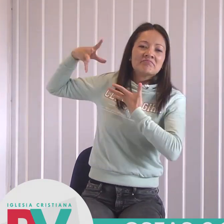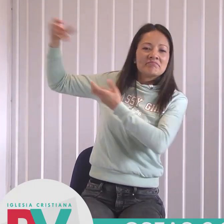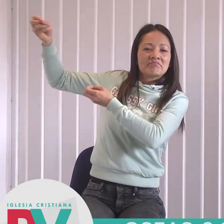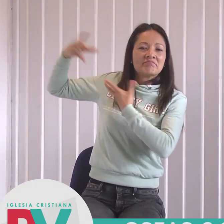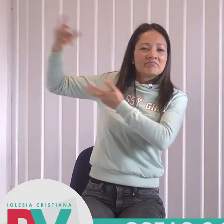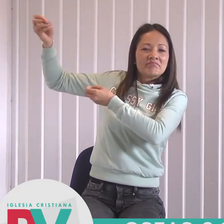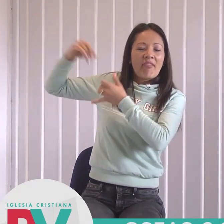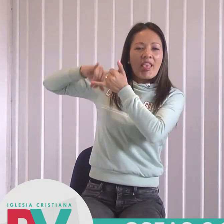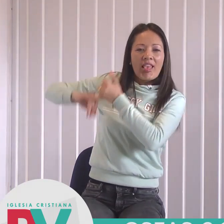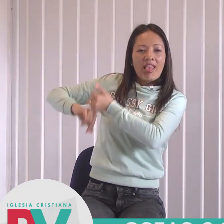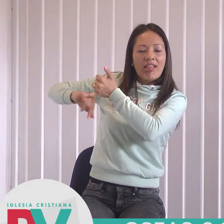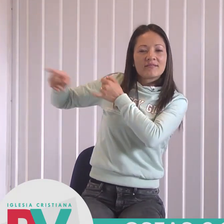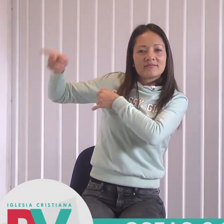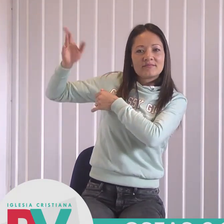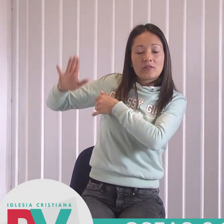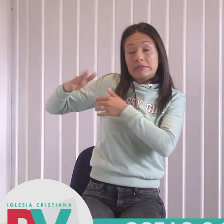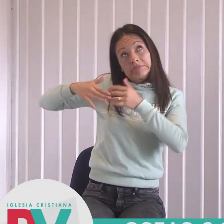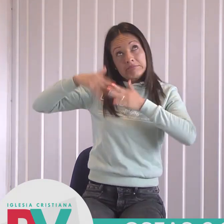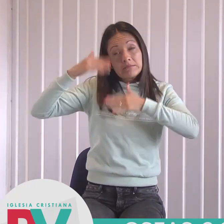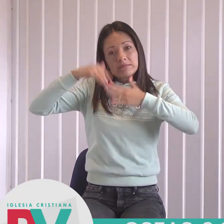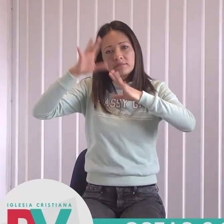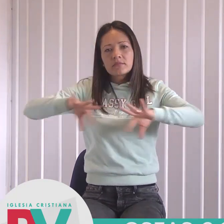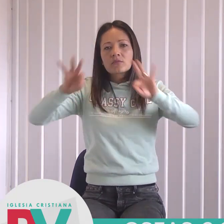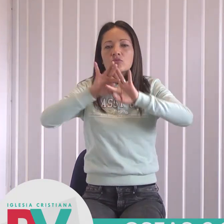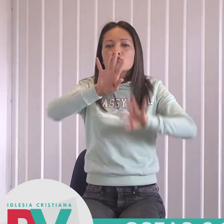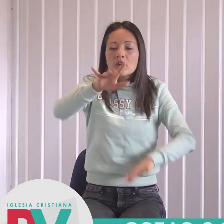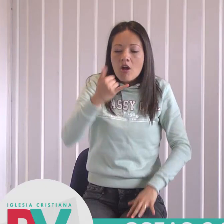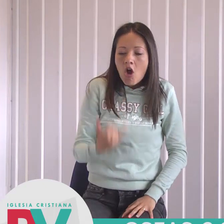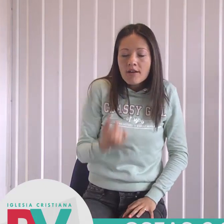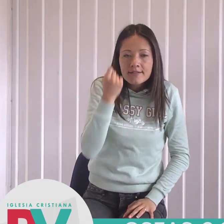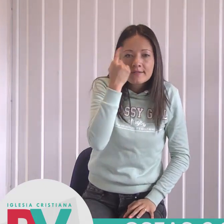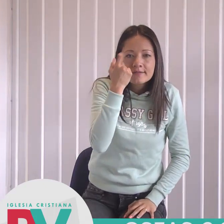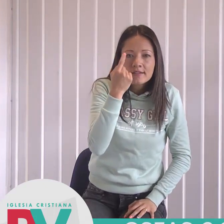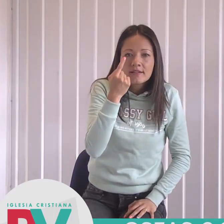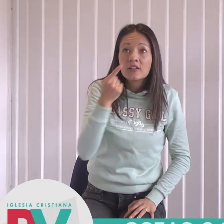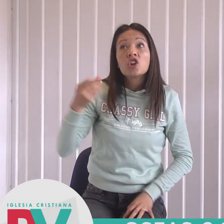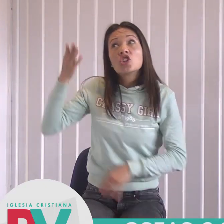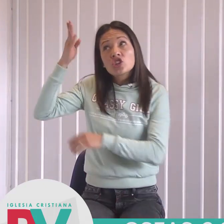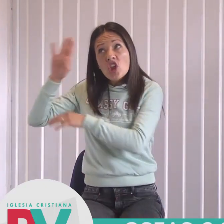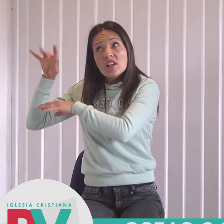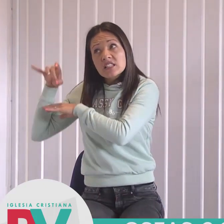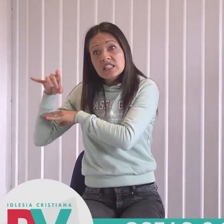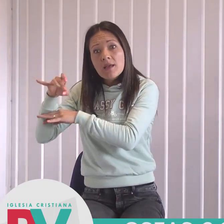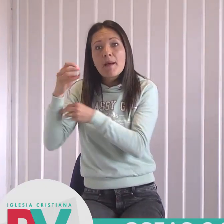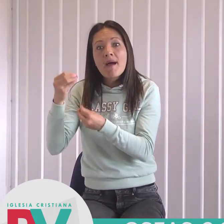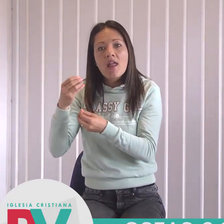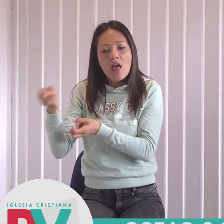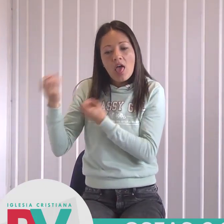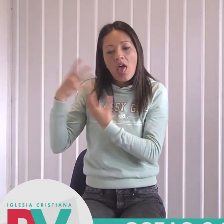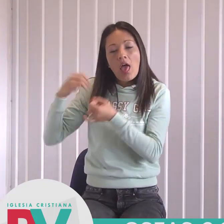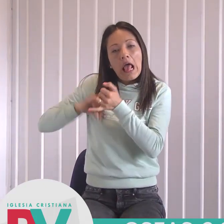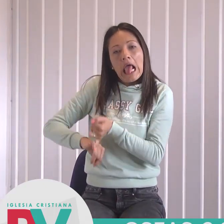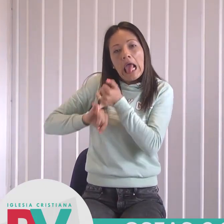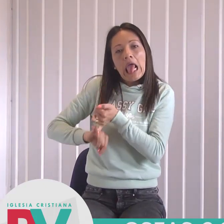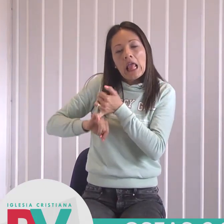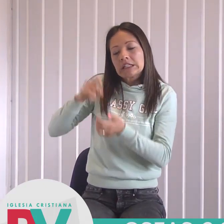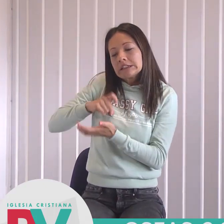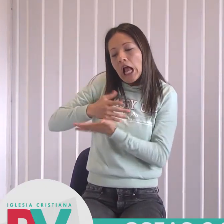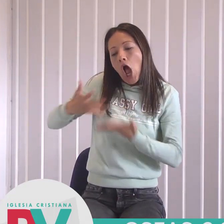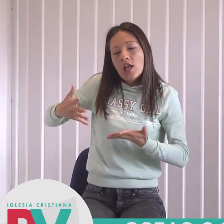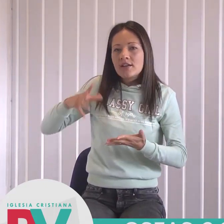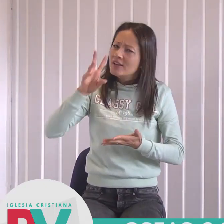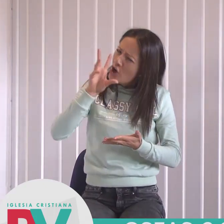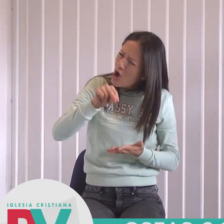siembra. Pero lo más importante que usted y yo debemos entender hoy no es que Dios es el que siembra para proveernos nuestras necesidades,